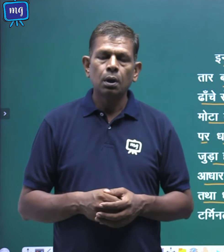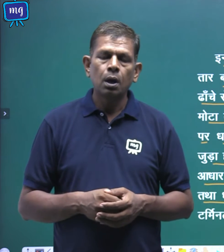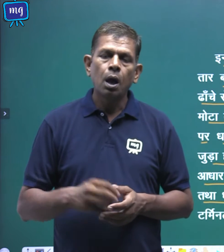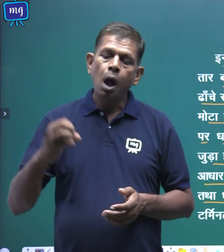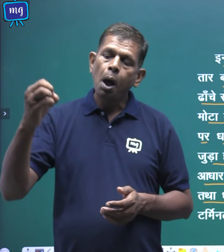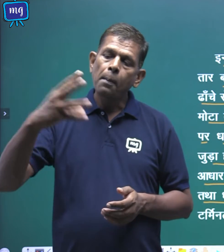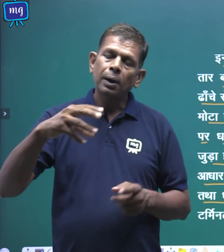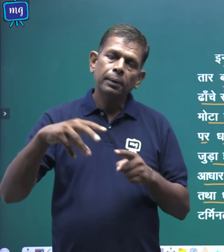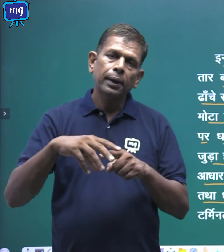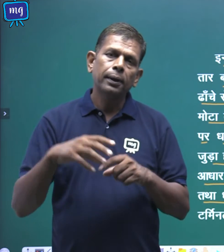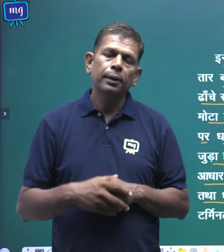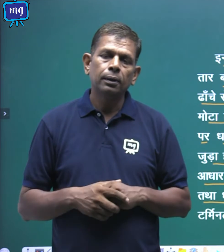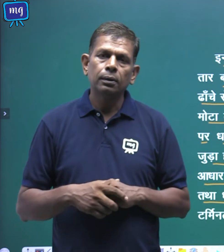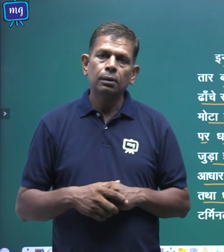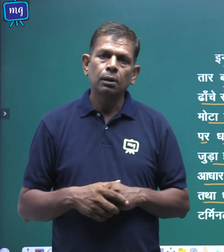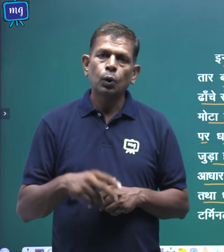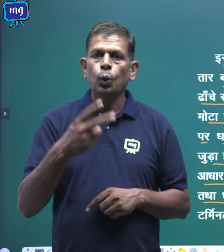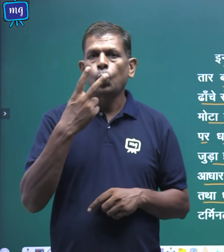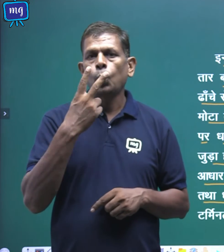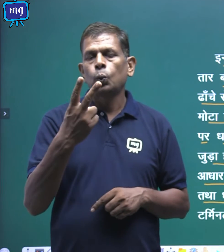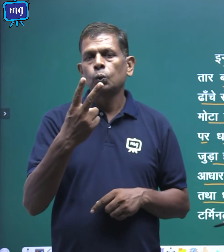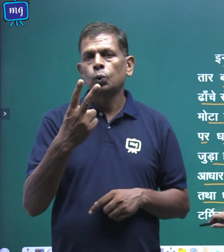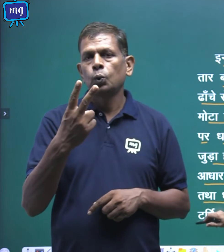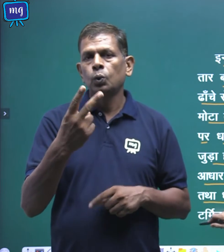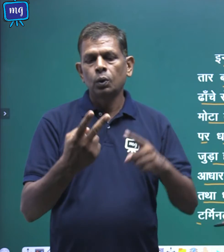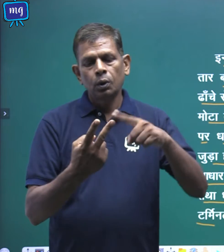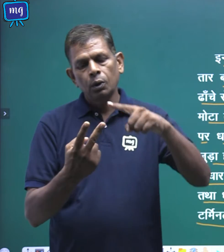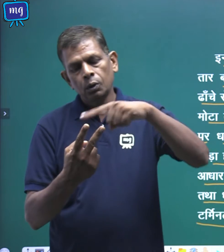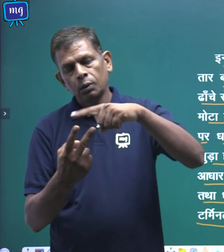बल्ब के दो टर्मिनल हैं।